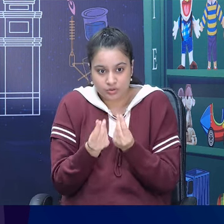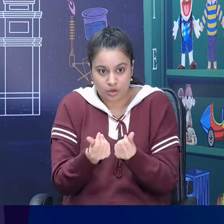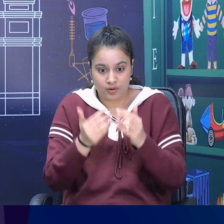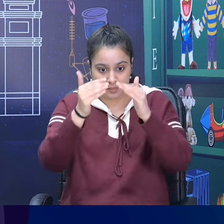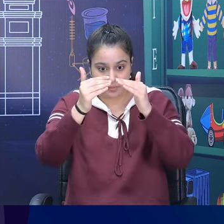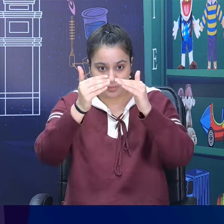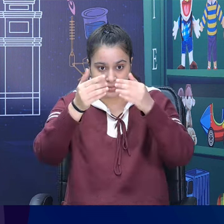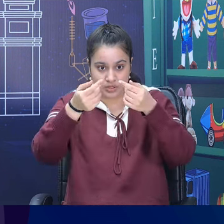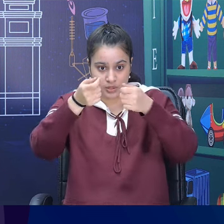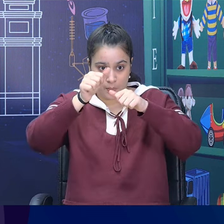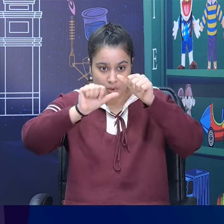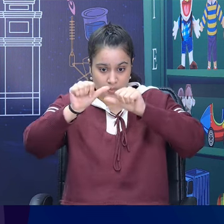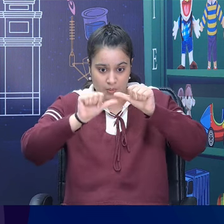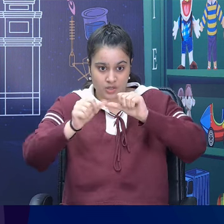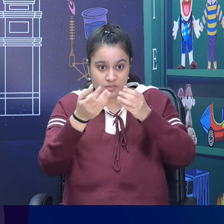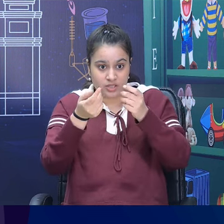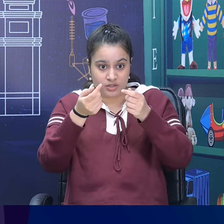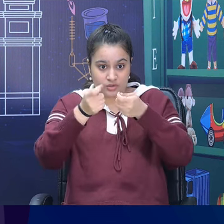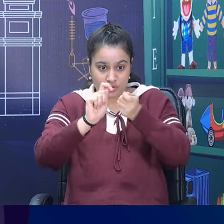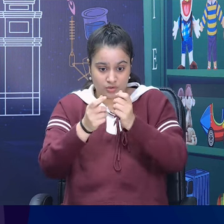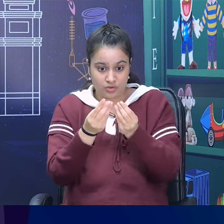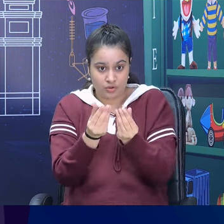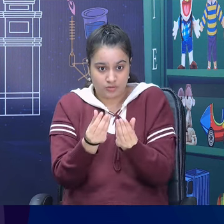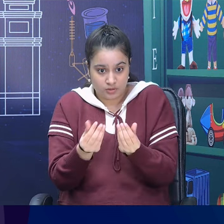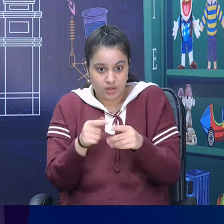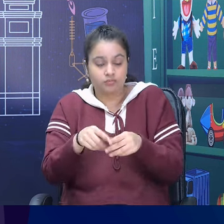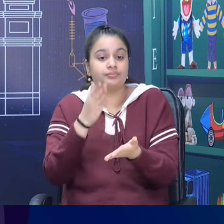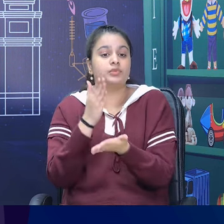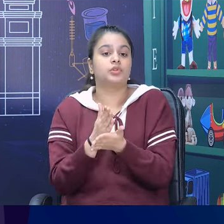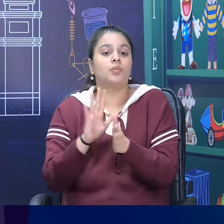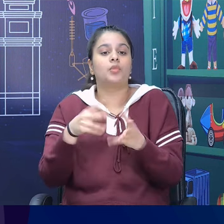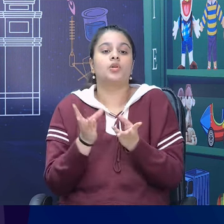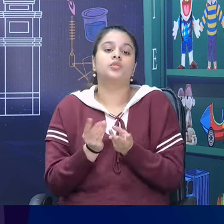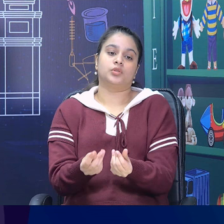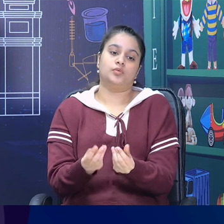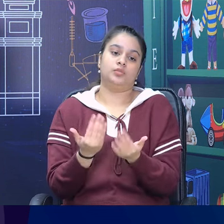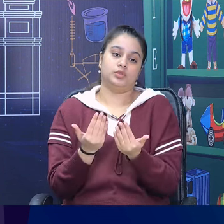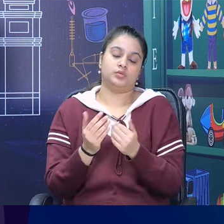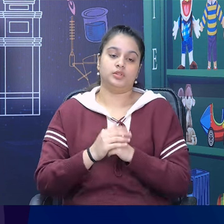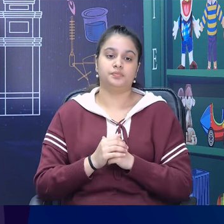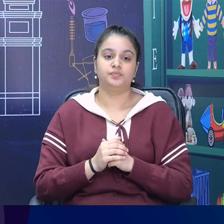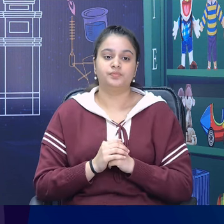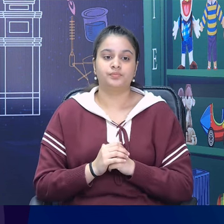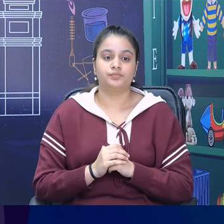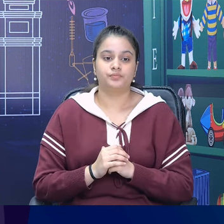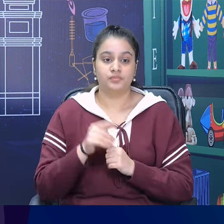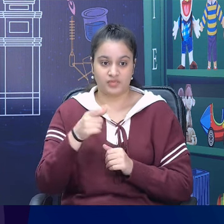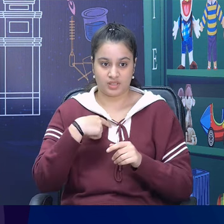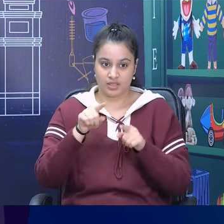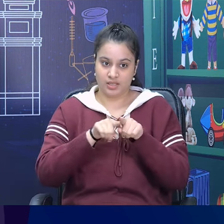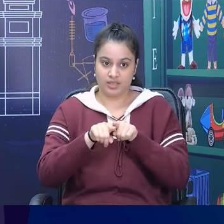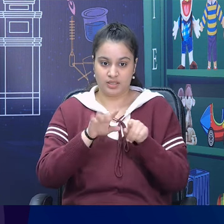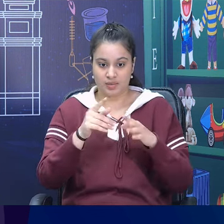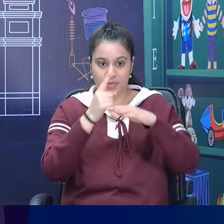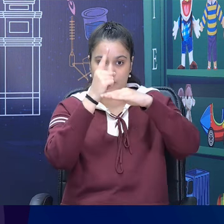मींस दैट आफ्टर द डेसीमल पॉइंट द नंबर्स कम टू एन एंड एट अ सर्टेन पॉइंट जैसे कि एग्जांपल में दे रखा है